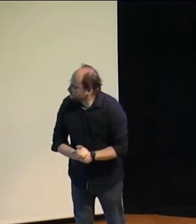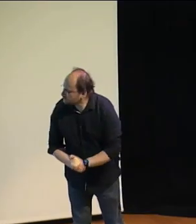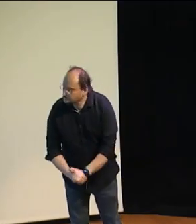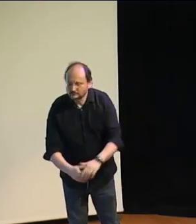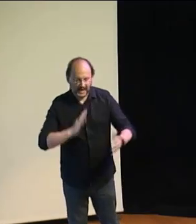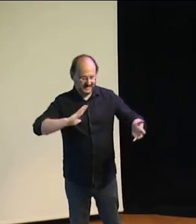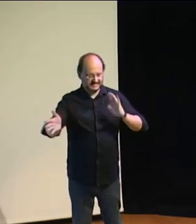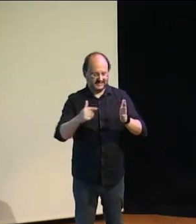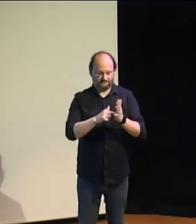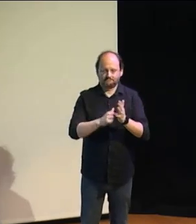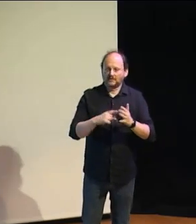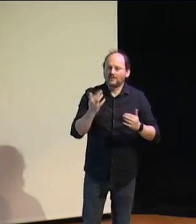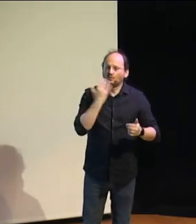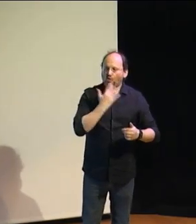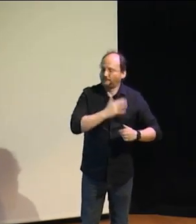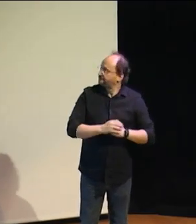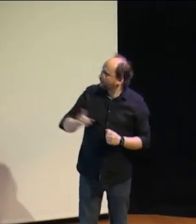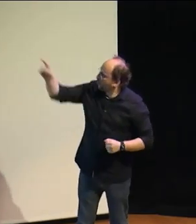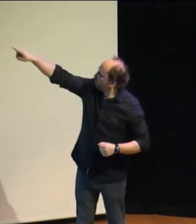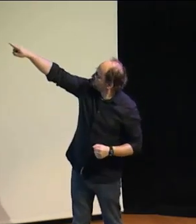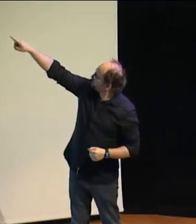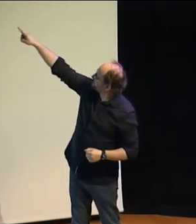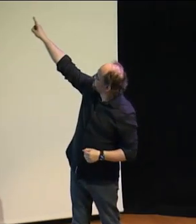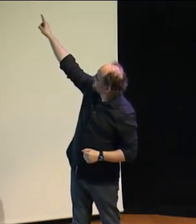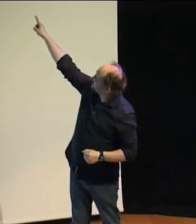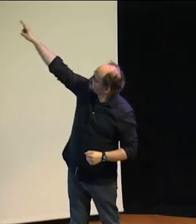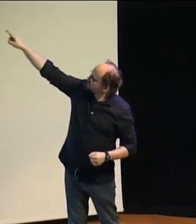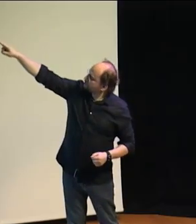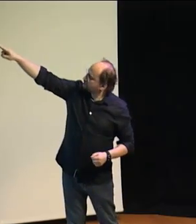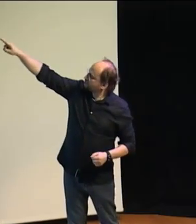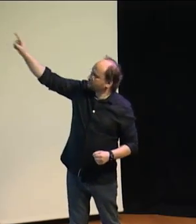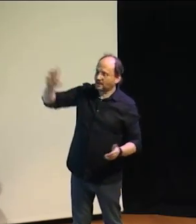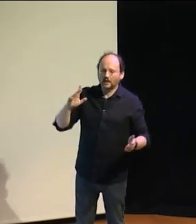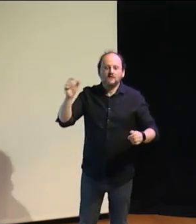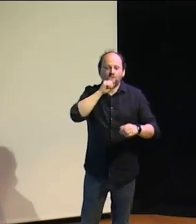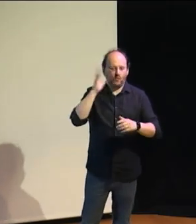On va passer à autre chose. Alors, ça concerne la question des couleurs.